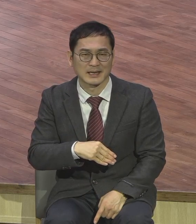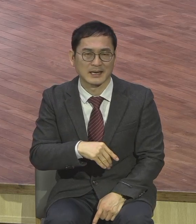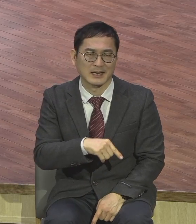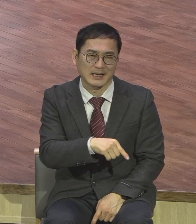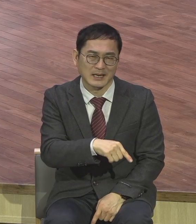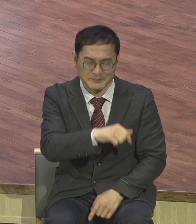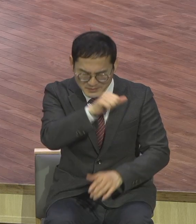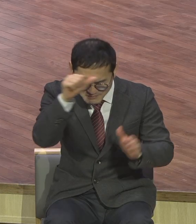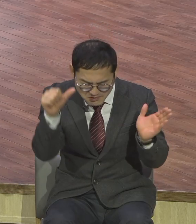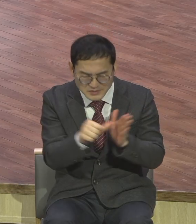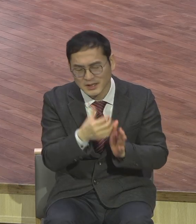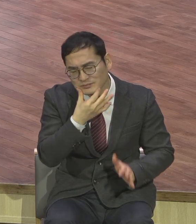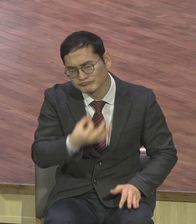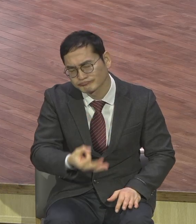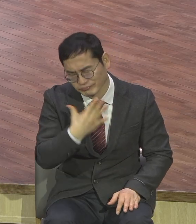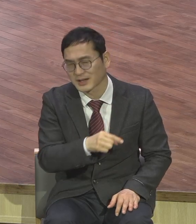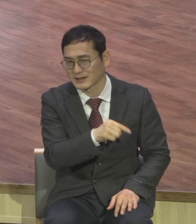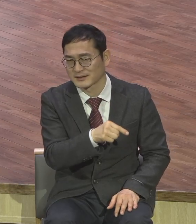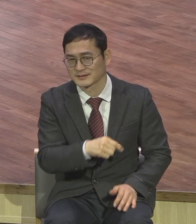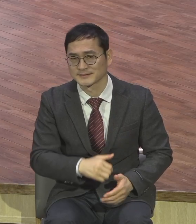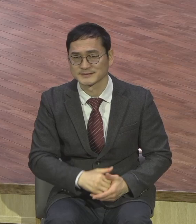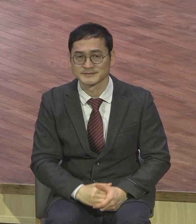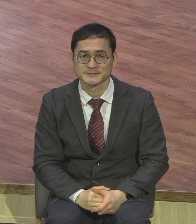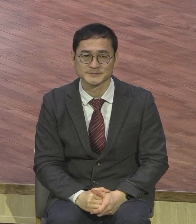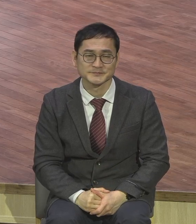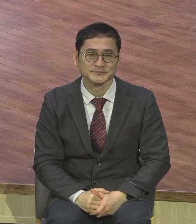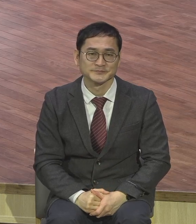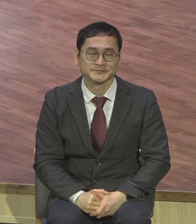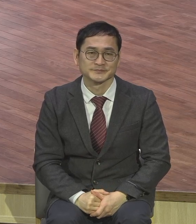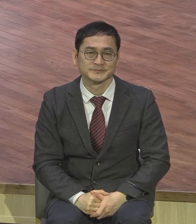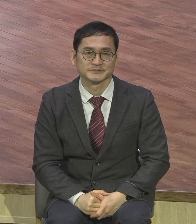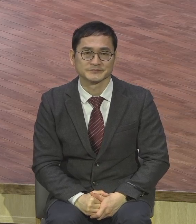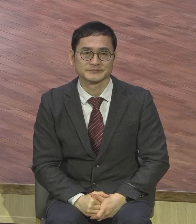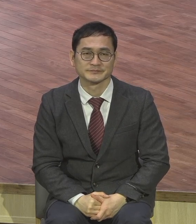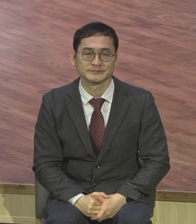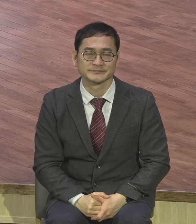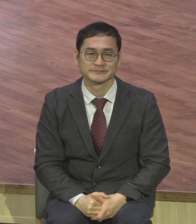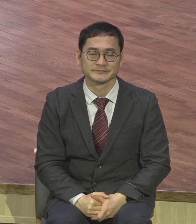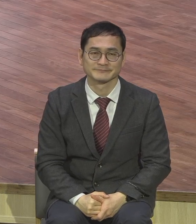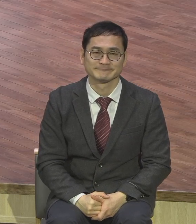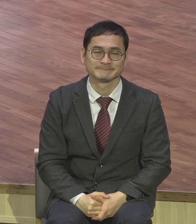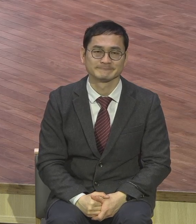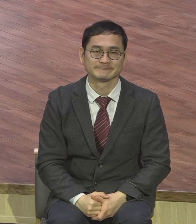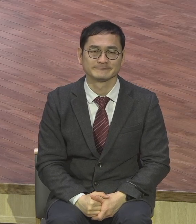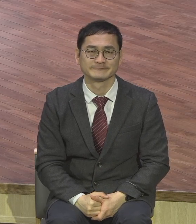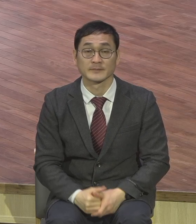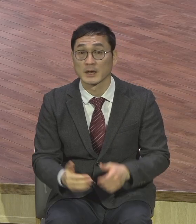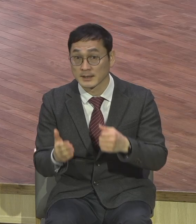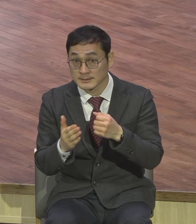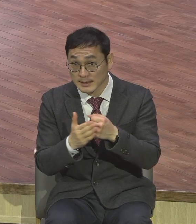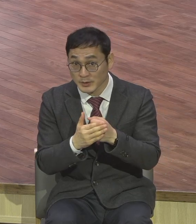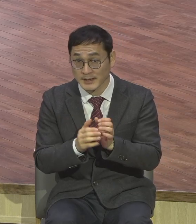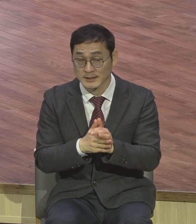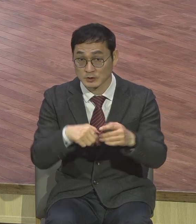불행하게 산단 말이에요 그래서 우리는 신앙생활을 하면서요 따라서 하세요 절대